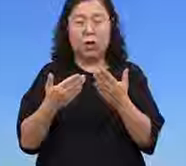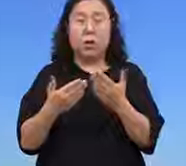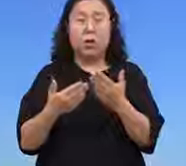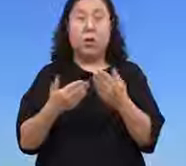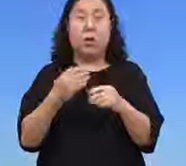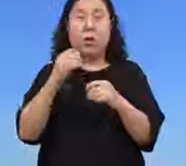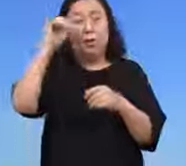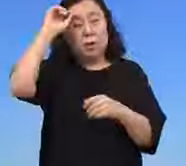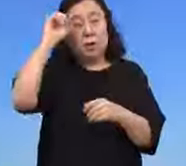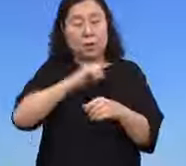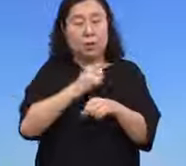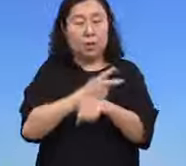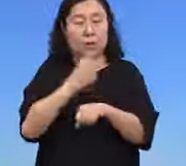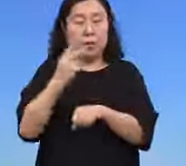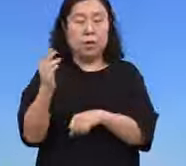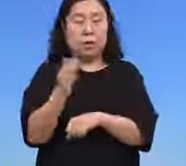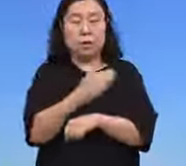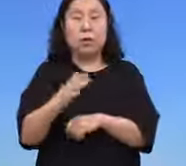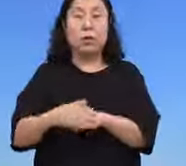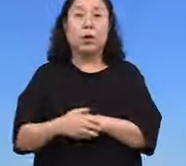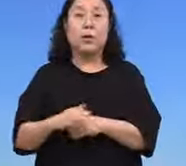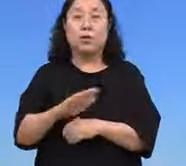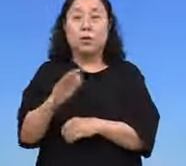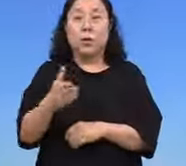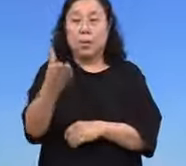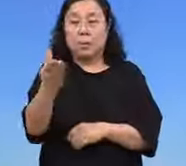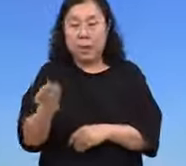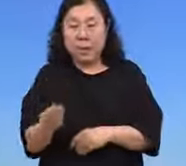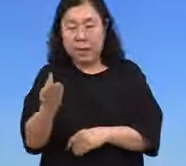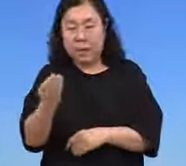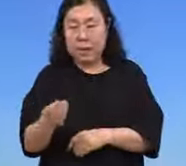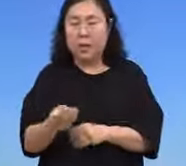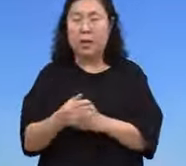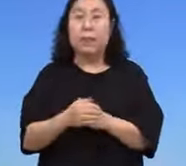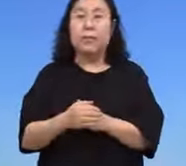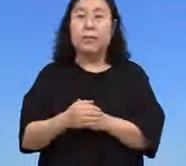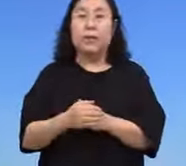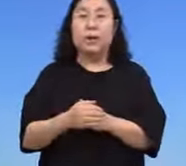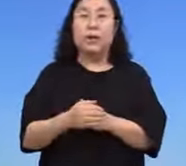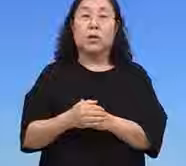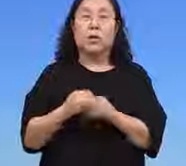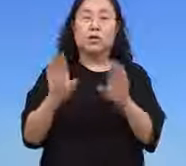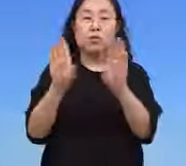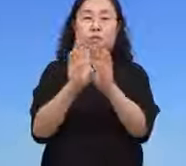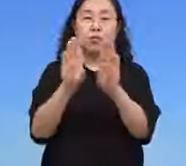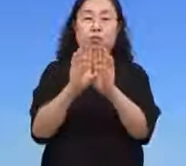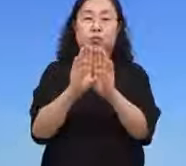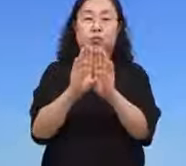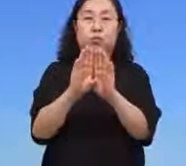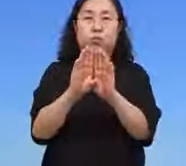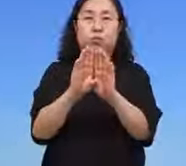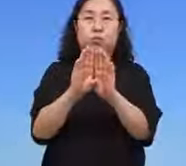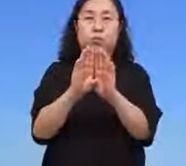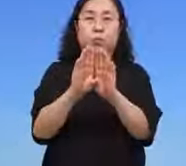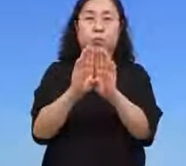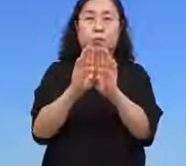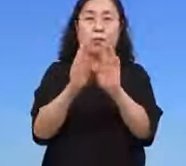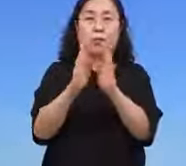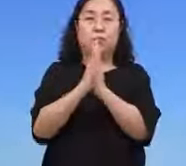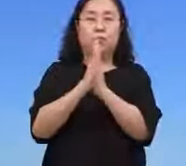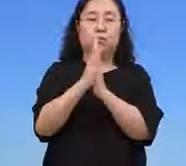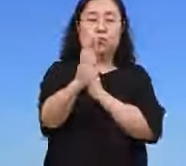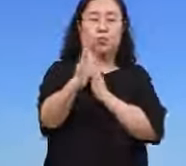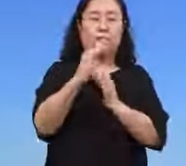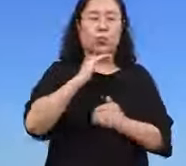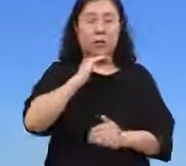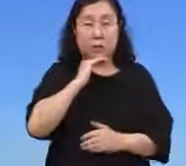새벽 2시부터 우리가 빌려 예배를 드리는 이 학교 문도 열리지 않은 교문 앞에 줄을 서서